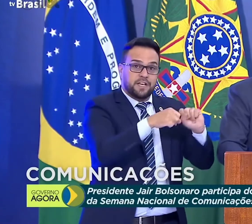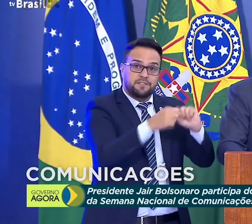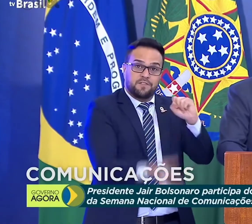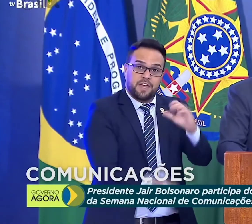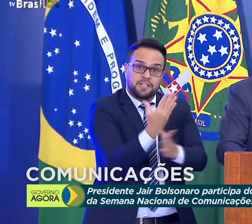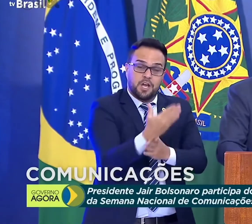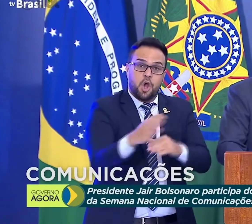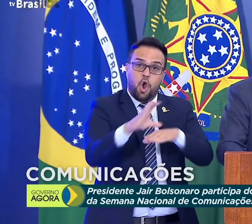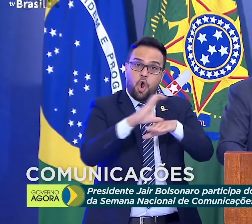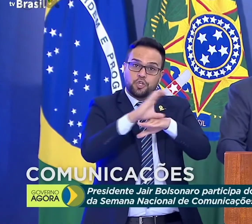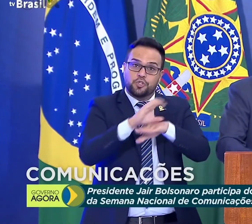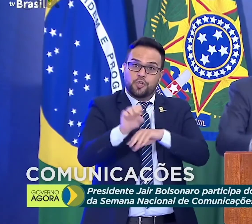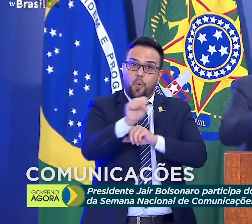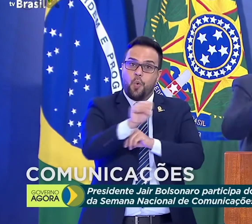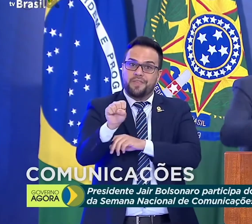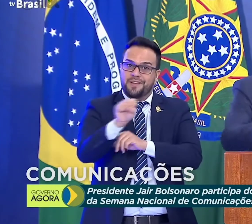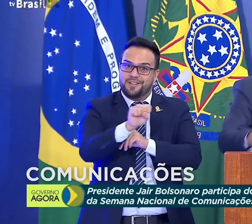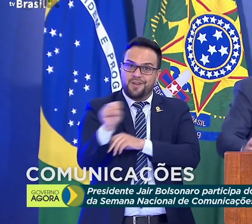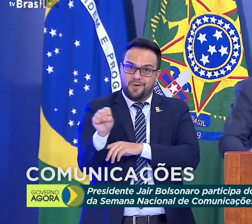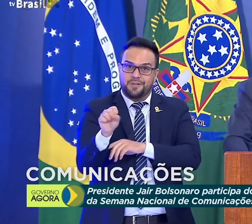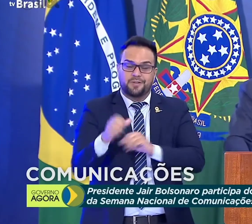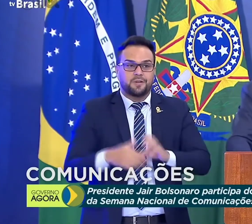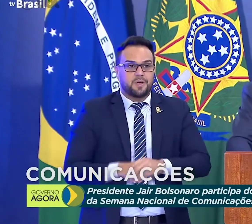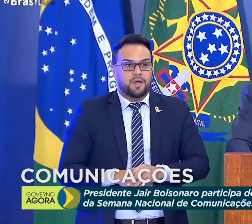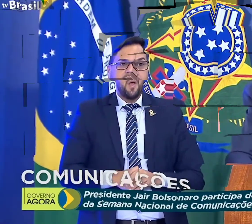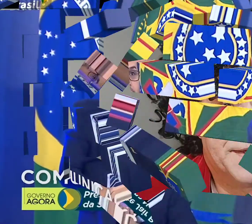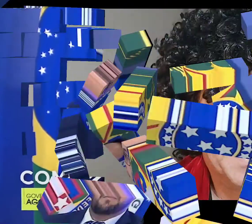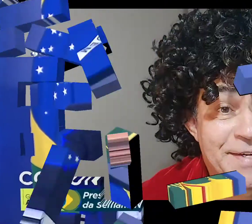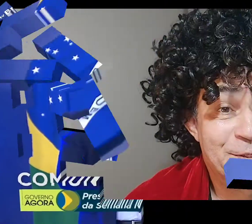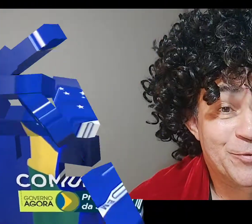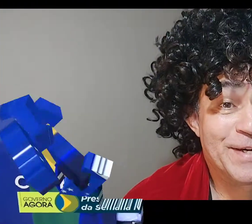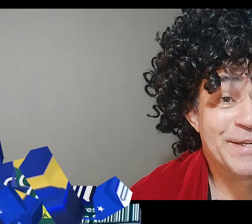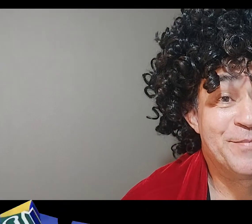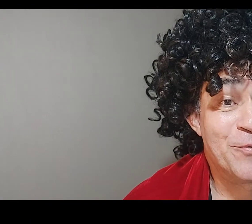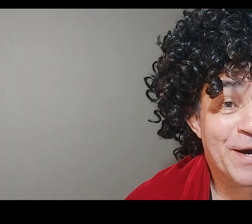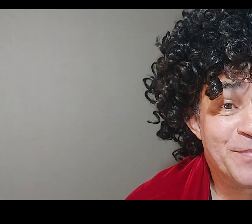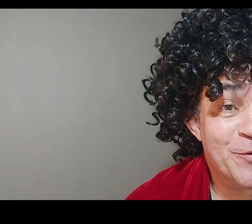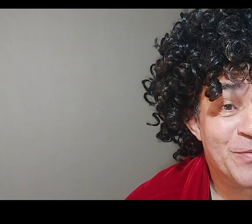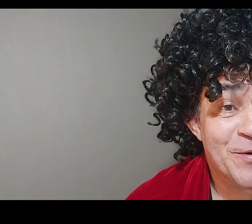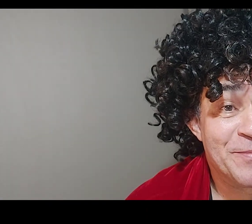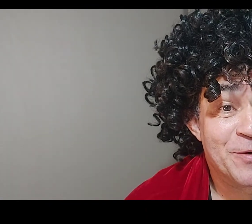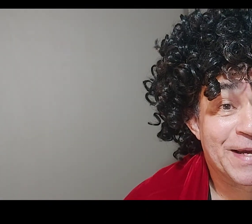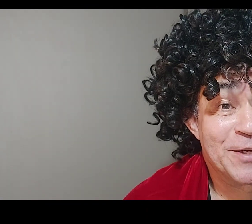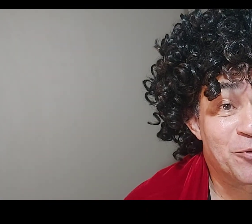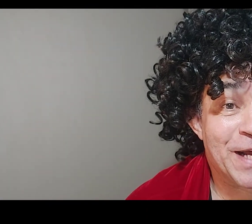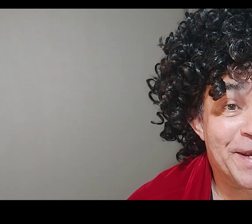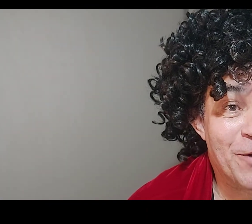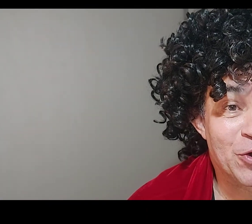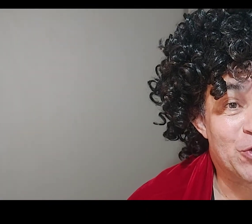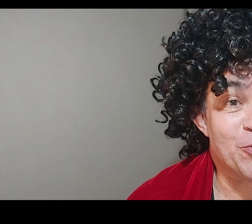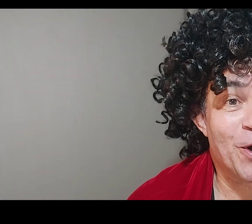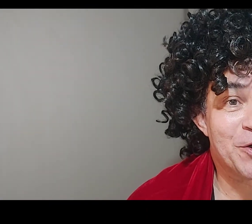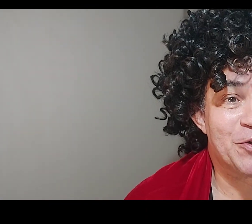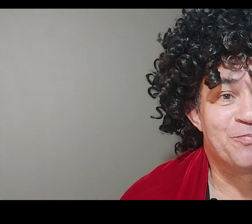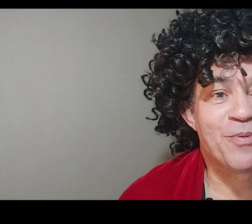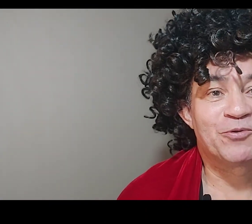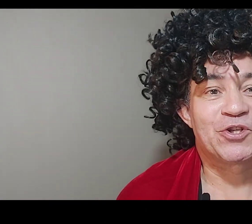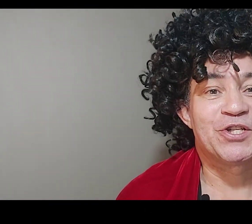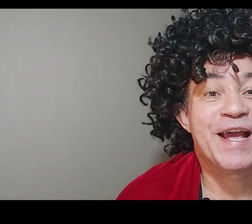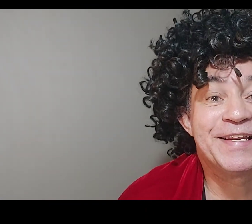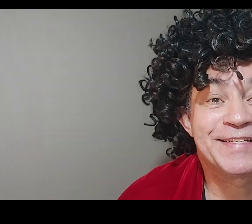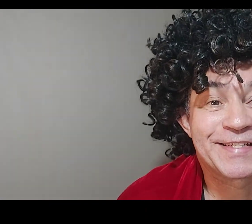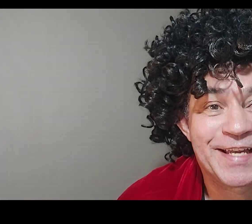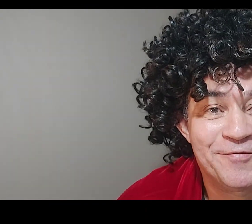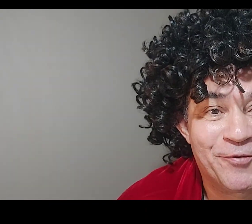88. Ali está a alma do povo brasileiro. É isso aí, meu amigo e minha amiga do canal